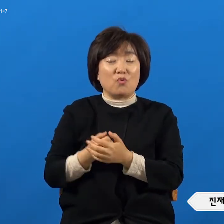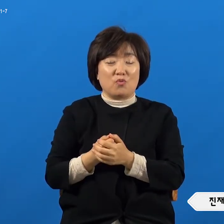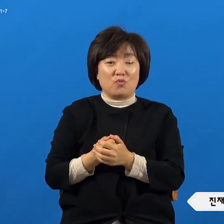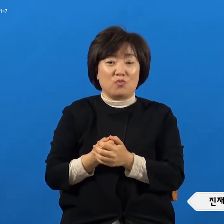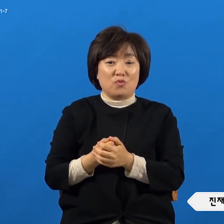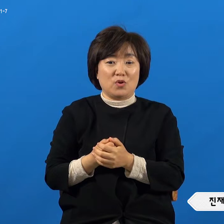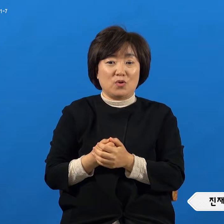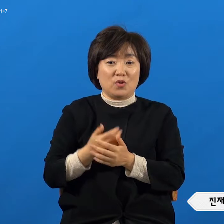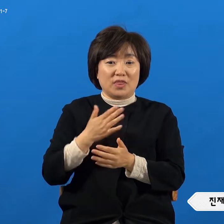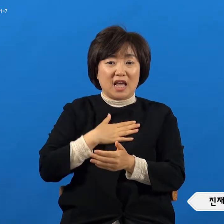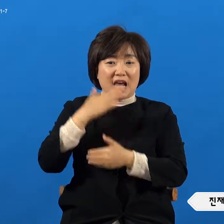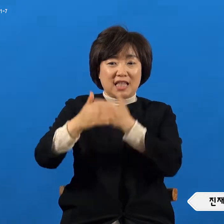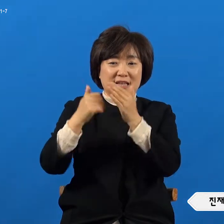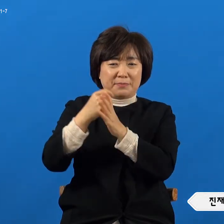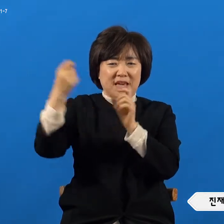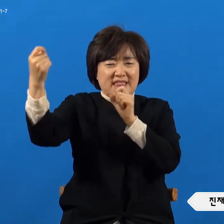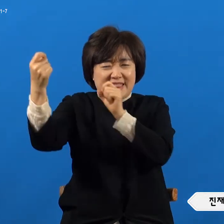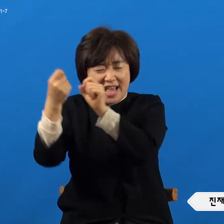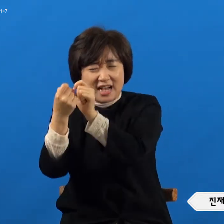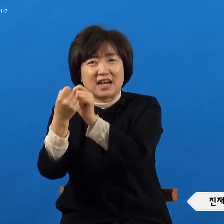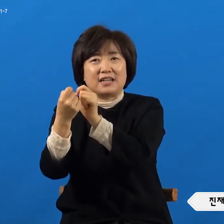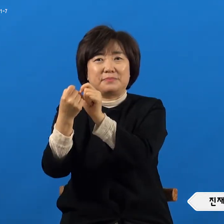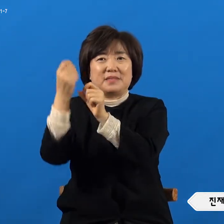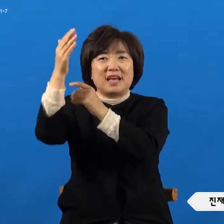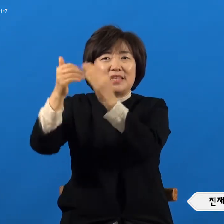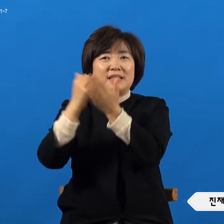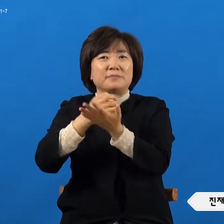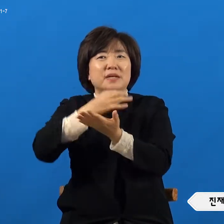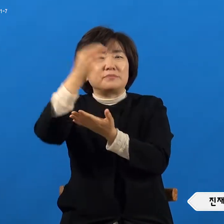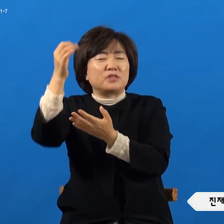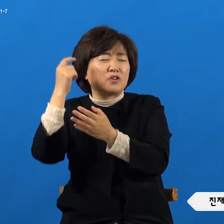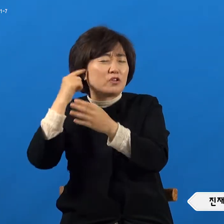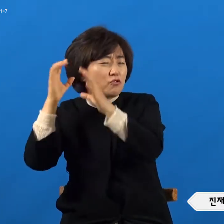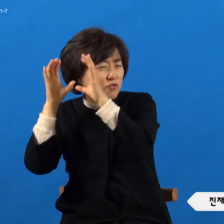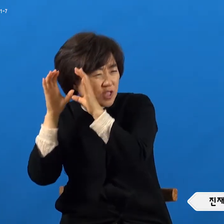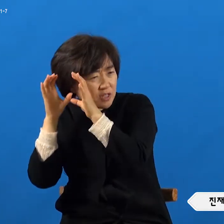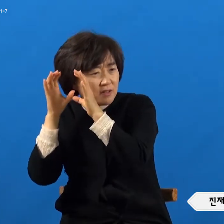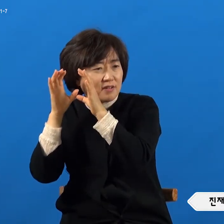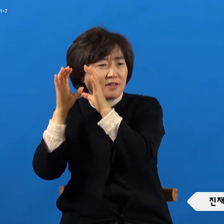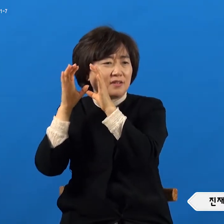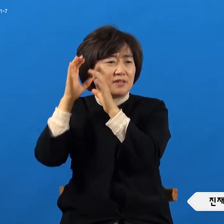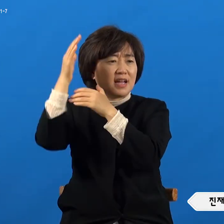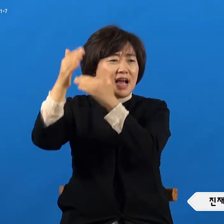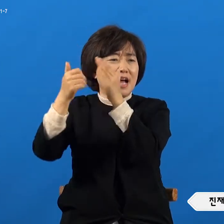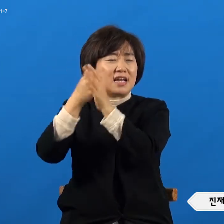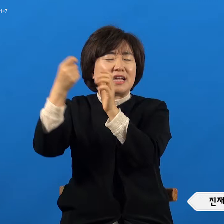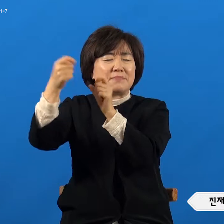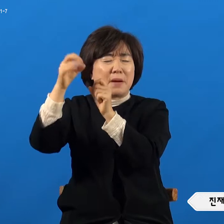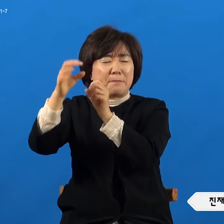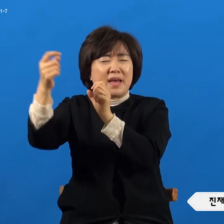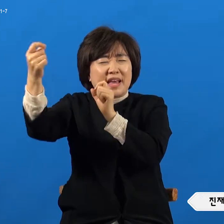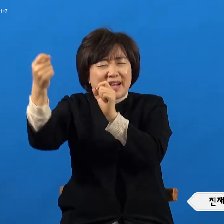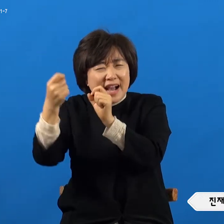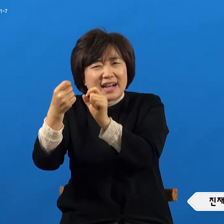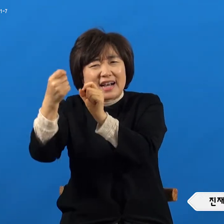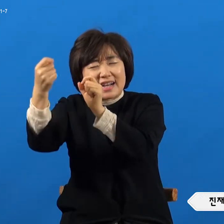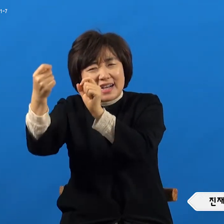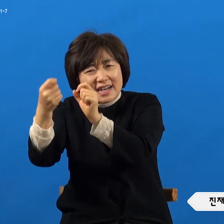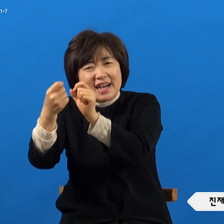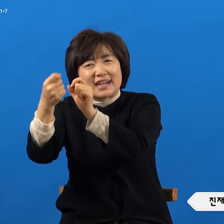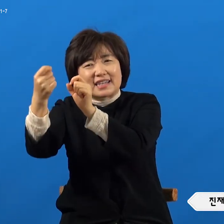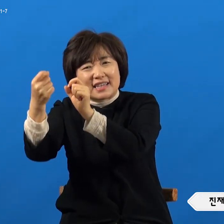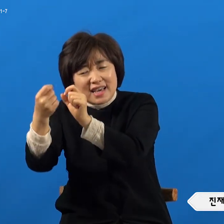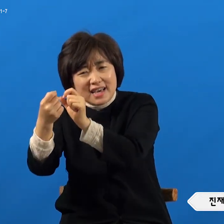하나님께 다가가야 합니다. 하나님의 음성에 귀를 기울여야 합니다. 하나님 앞에 가깝게 가지